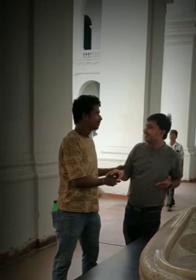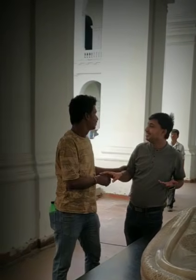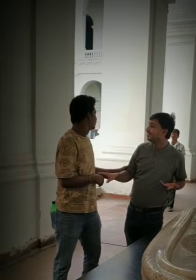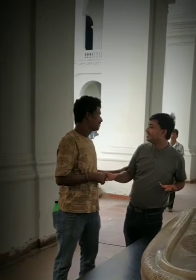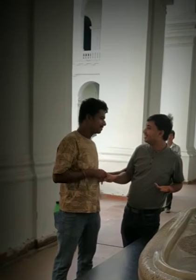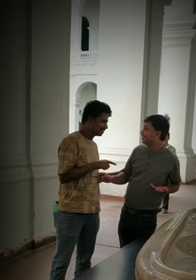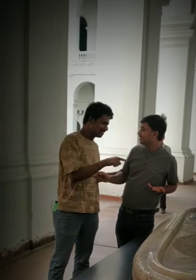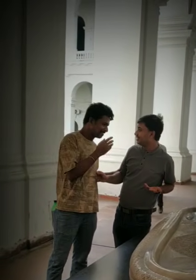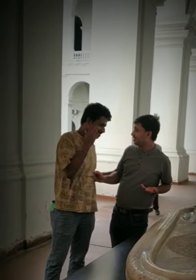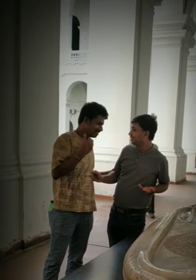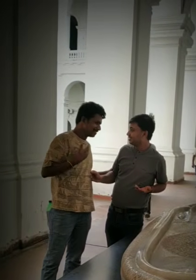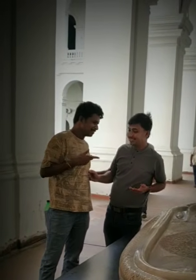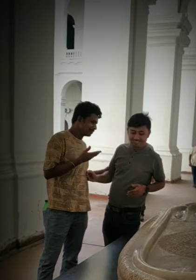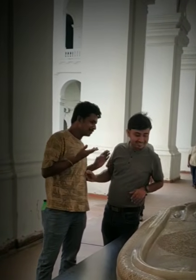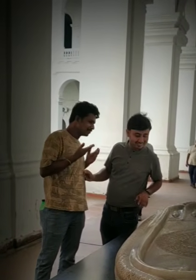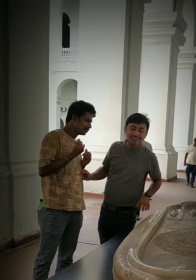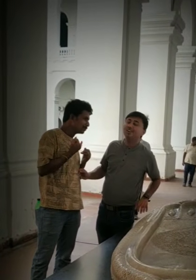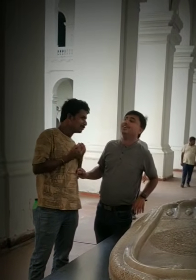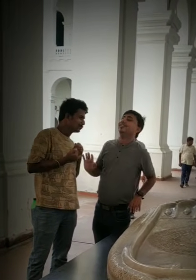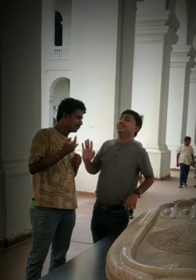কাঁপে হায়।